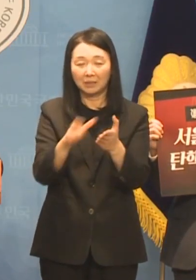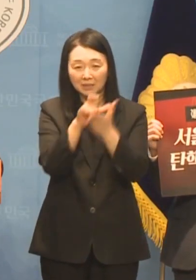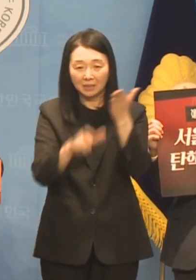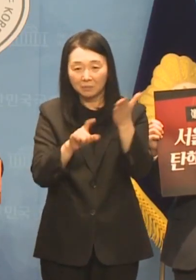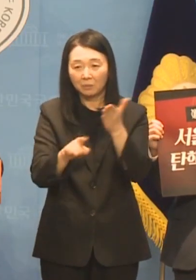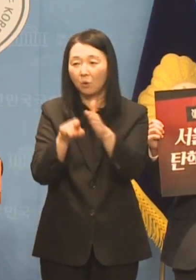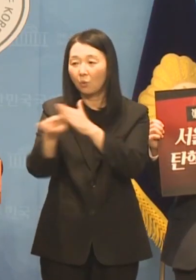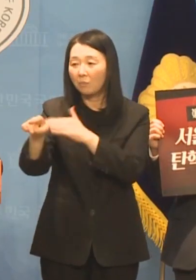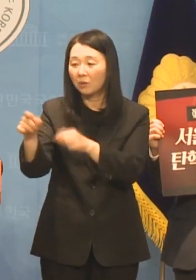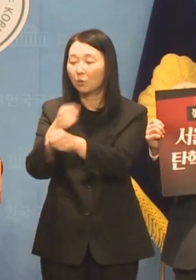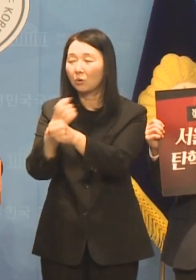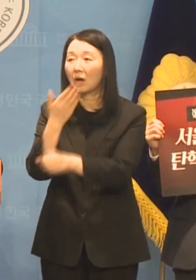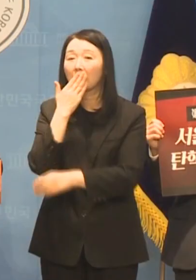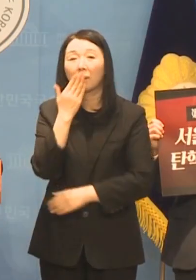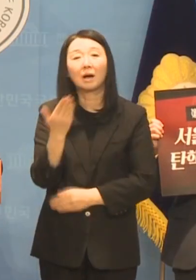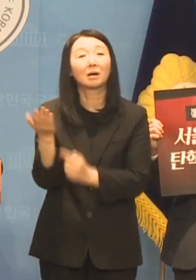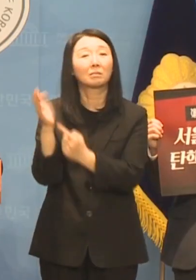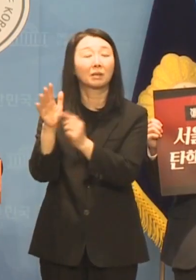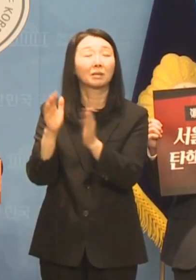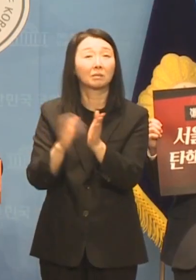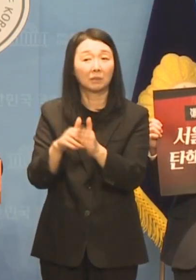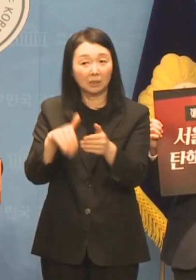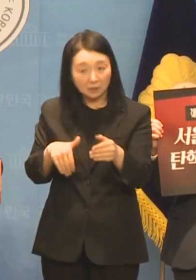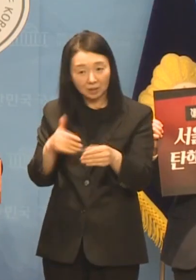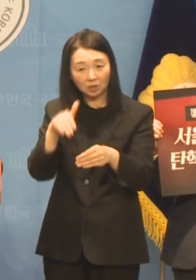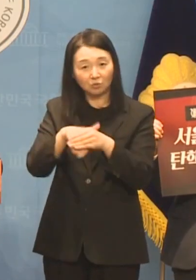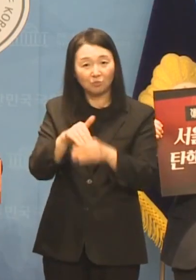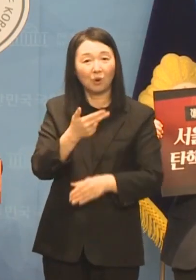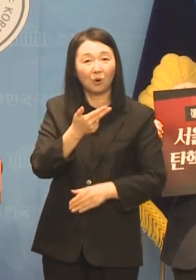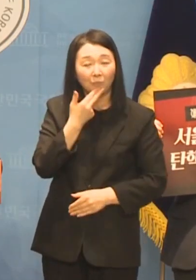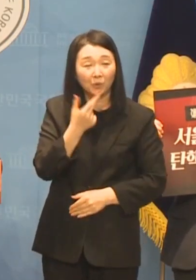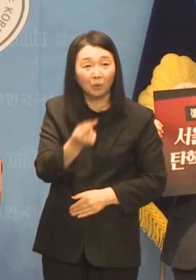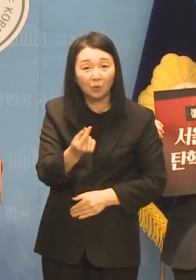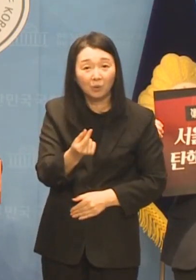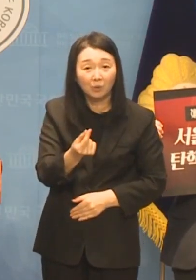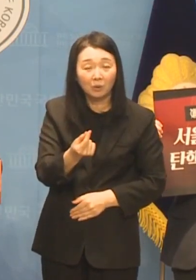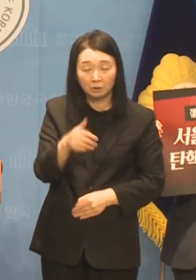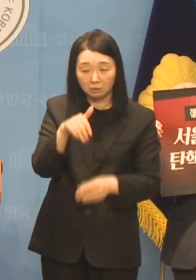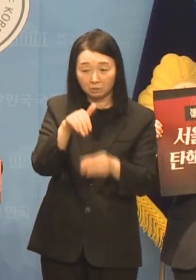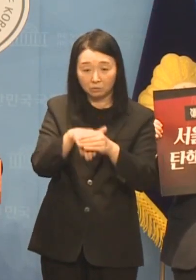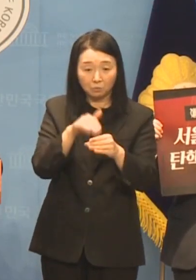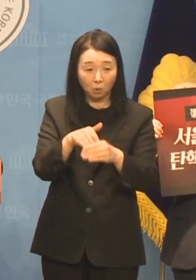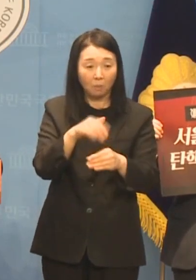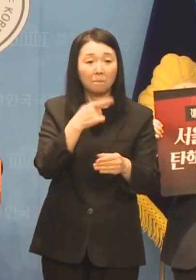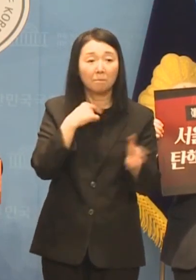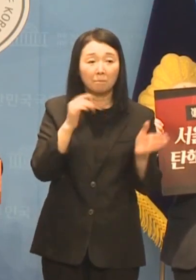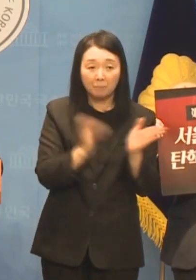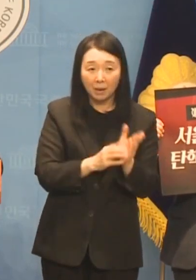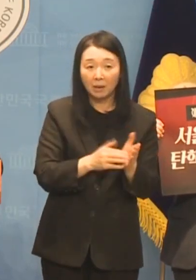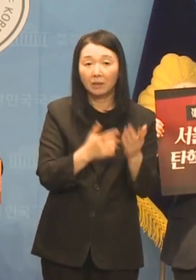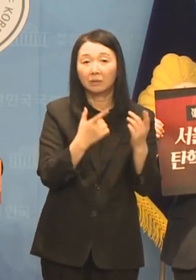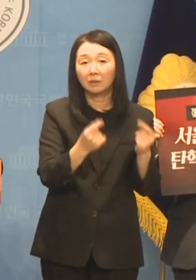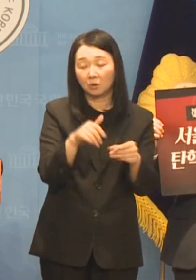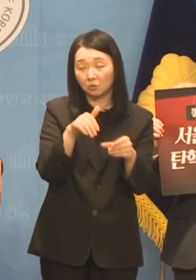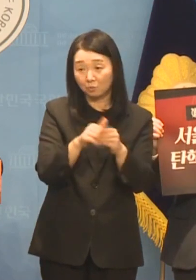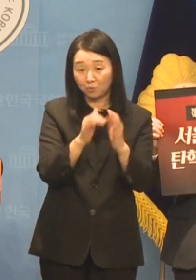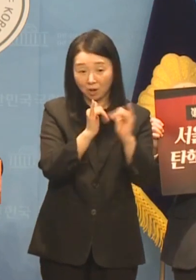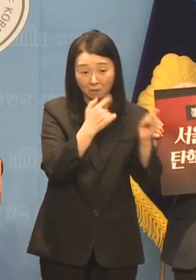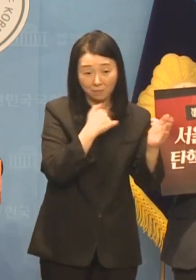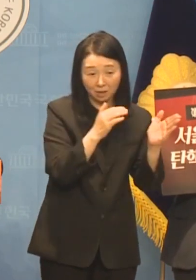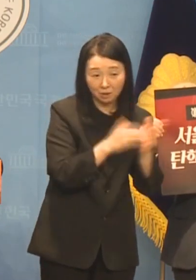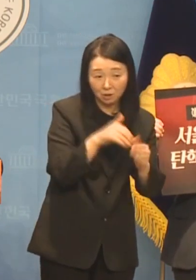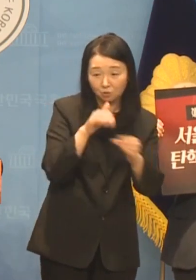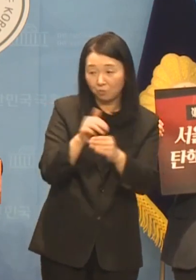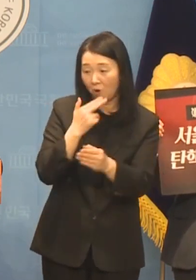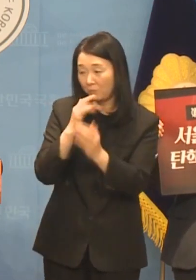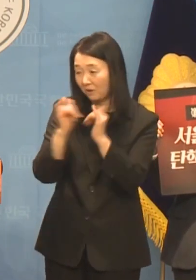있다라고 밝혔습니다. 사전 투표를 하지 않은 사람이 투표한 것으로, 투표한 사람이 투표하지